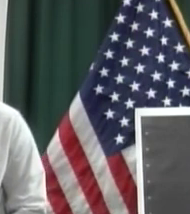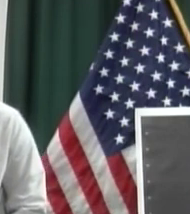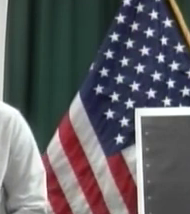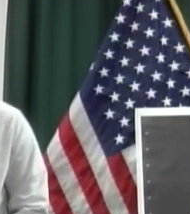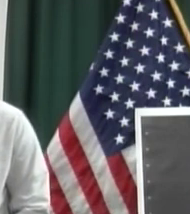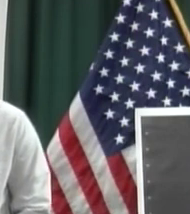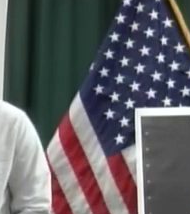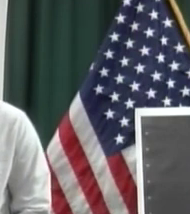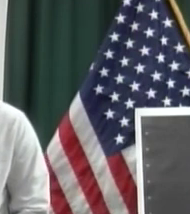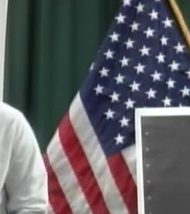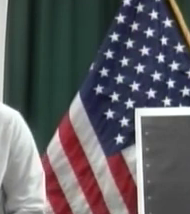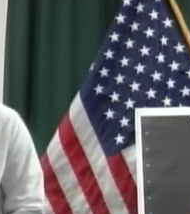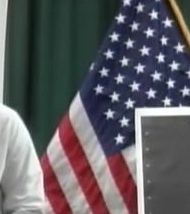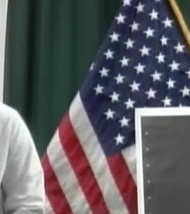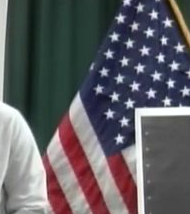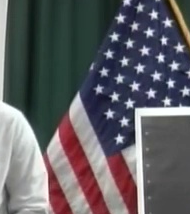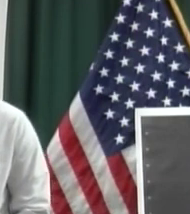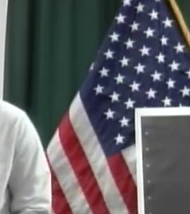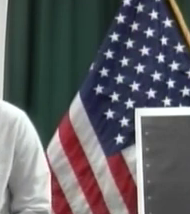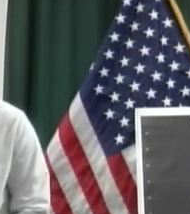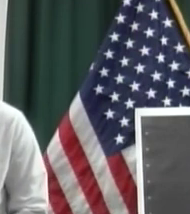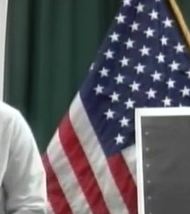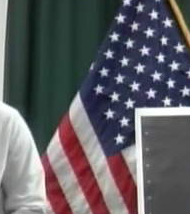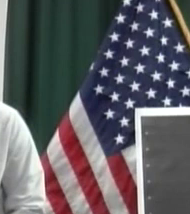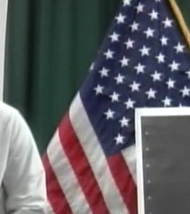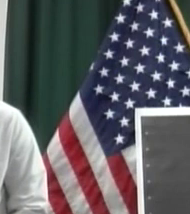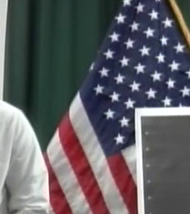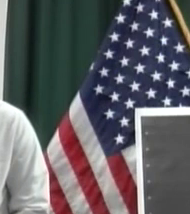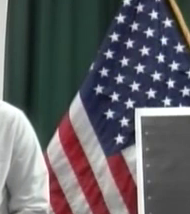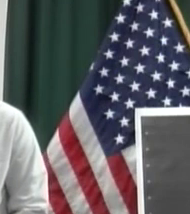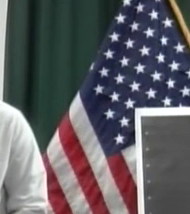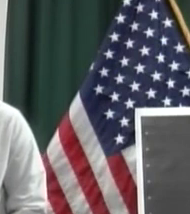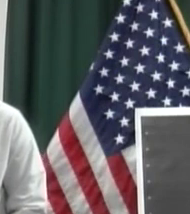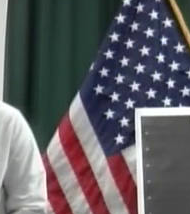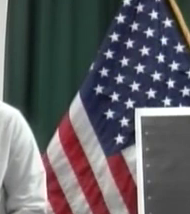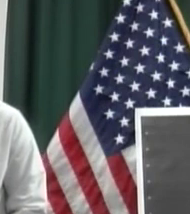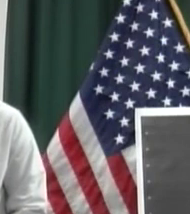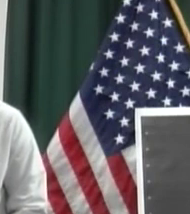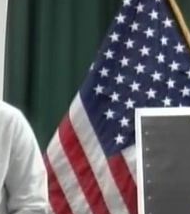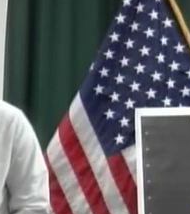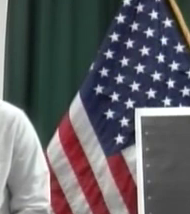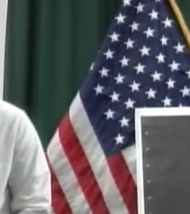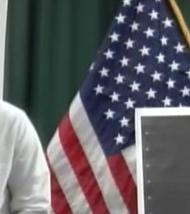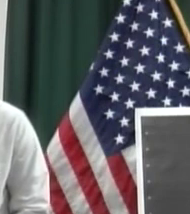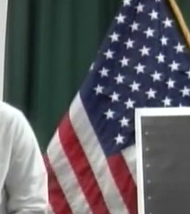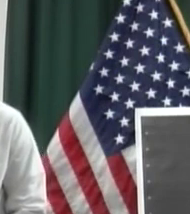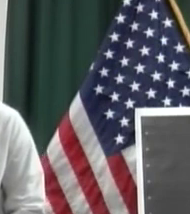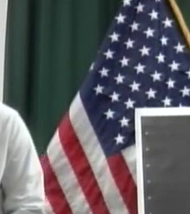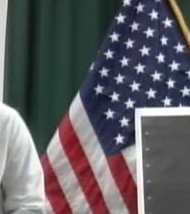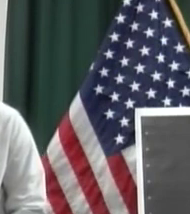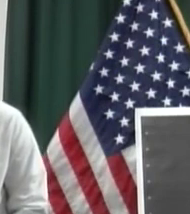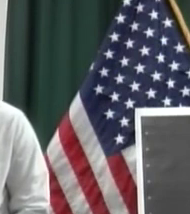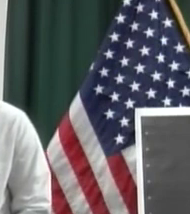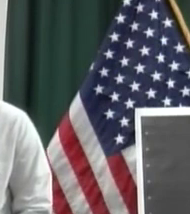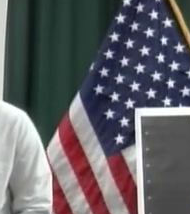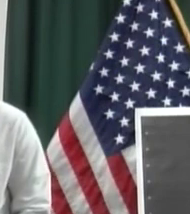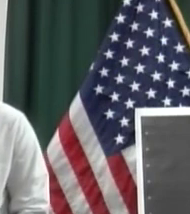Estos sitios no están ofreciendo pruebas de anticuerpo. Para una lista de más sitios de pruebas, visitan la